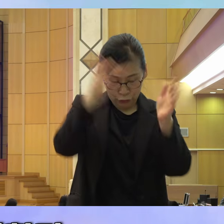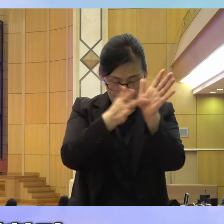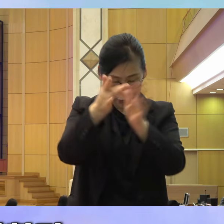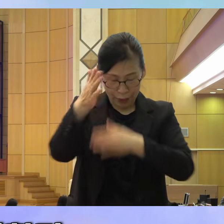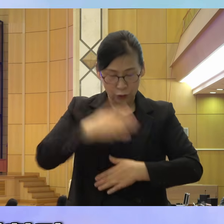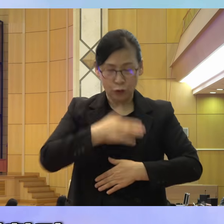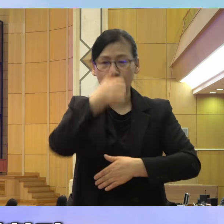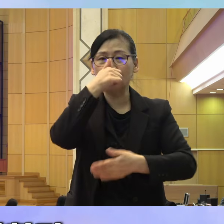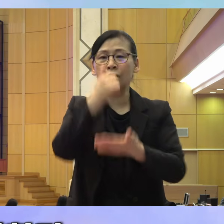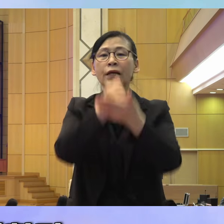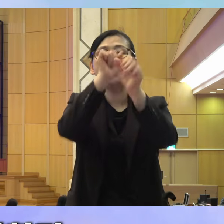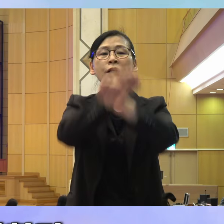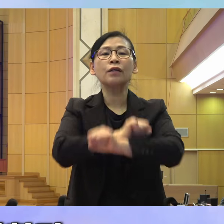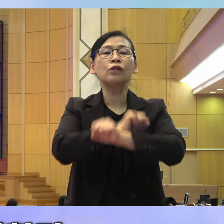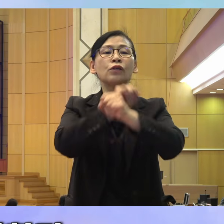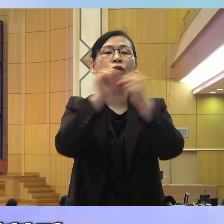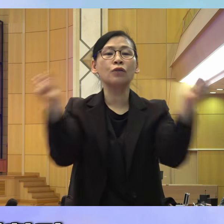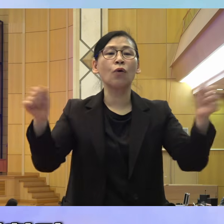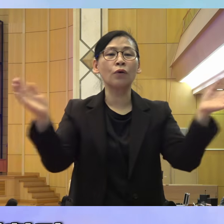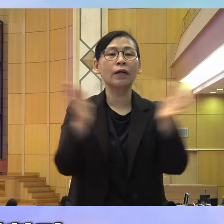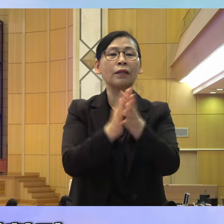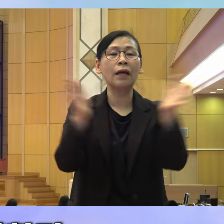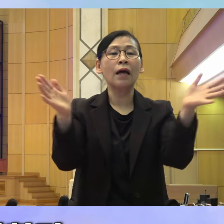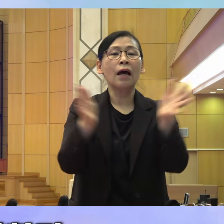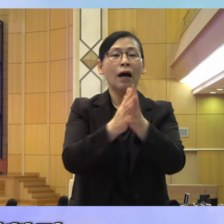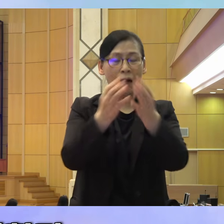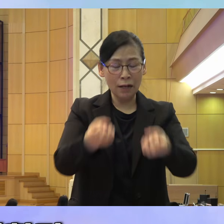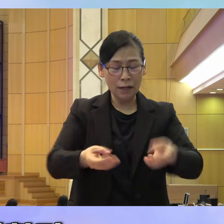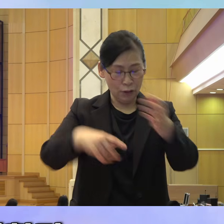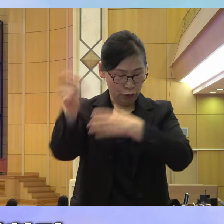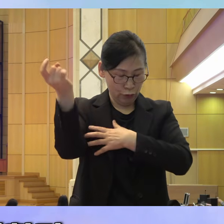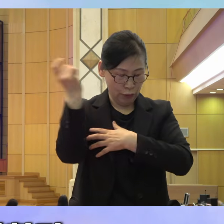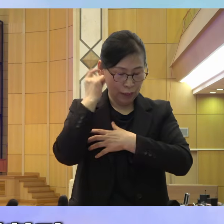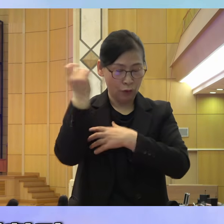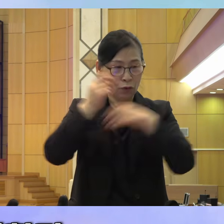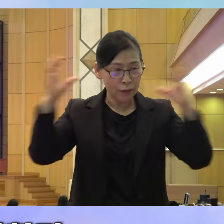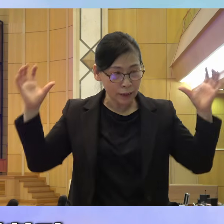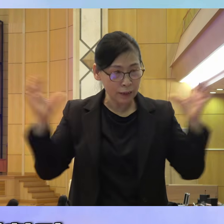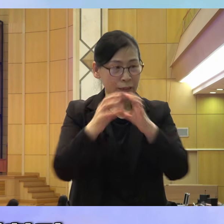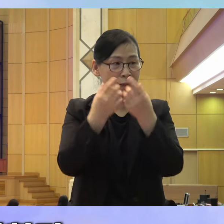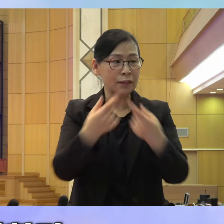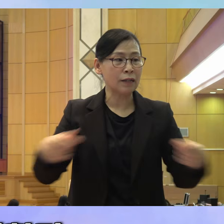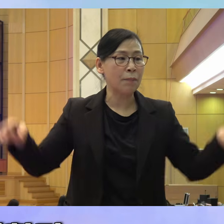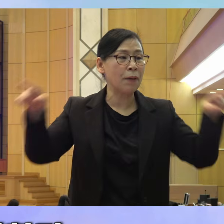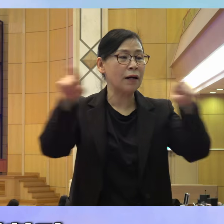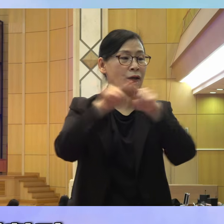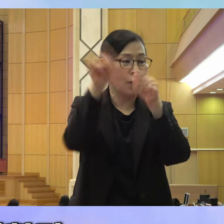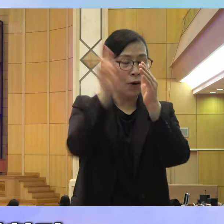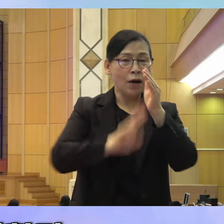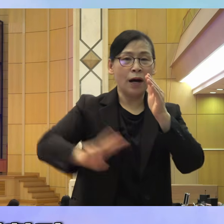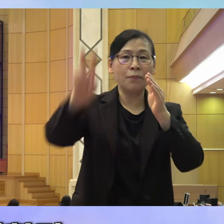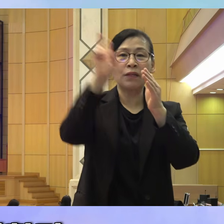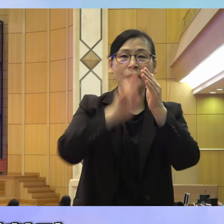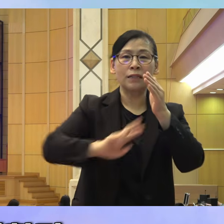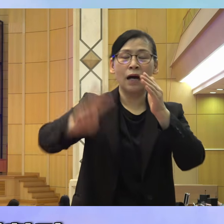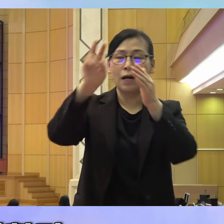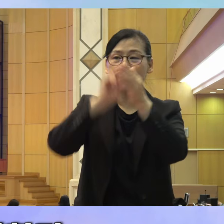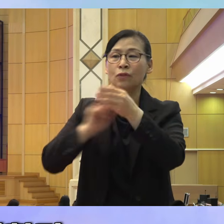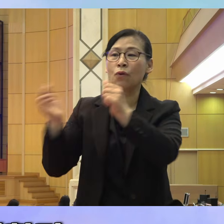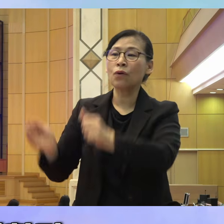속죄함 주 예수 내 죄를 속했네. 할렐루야 소리를 합하여